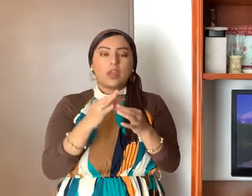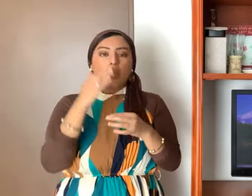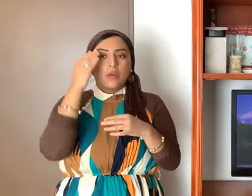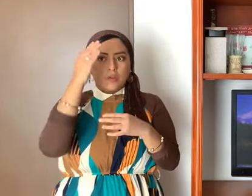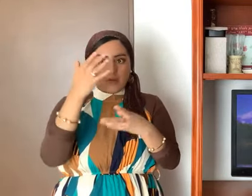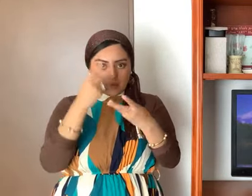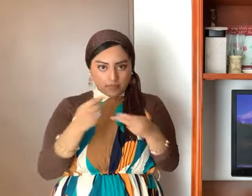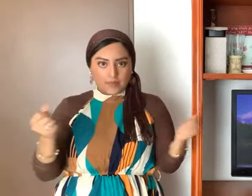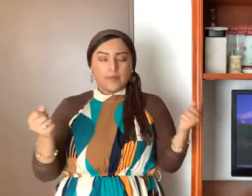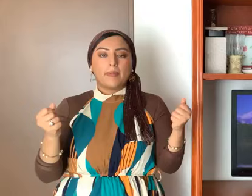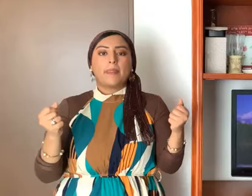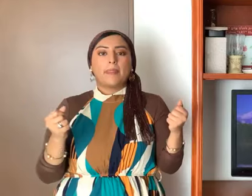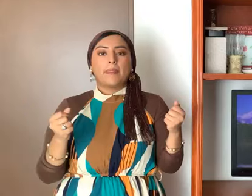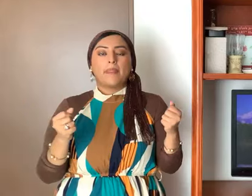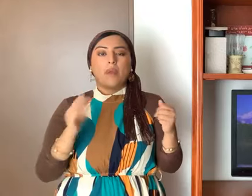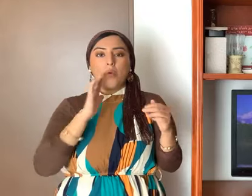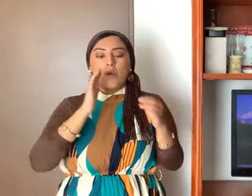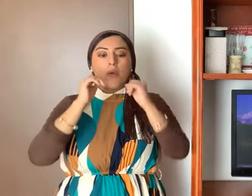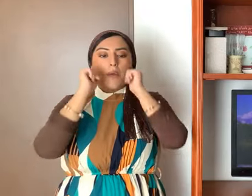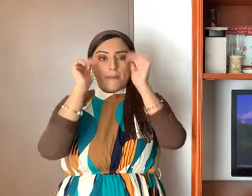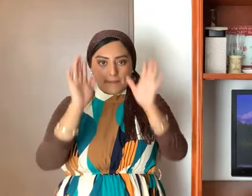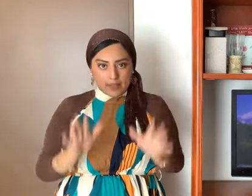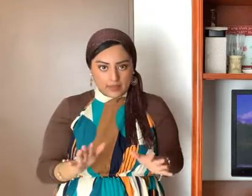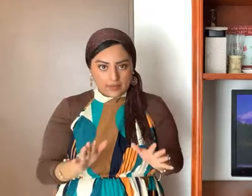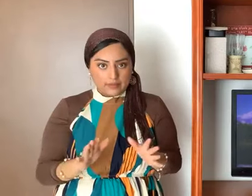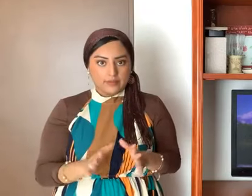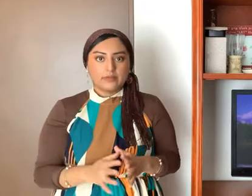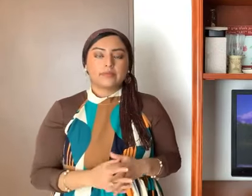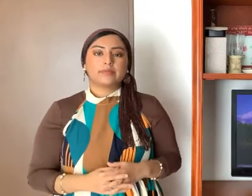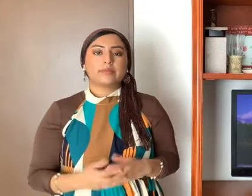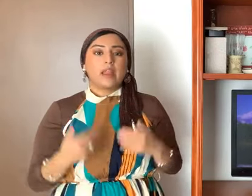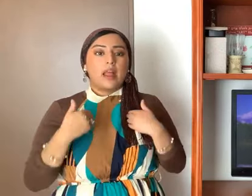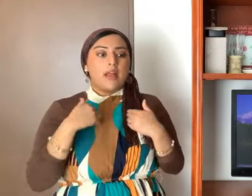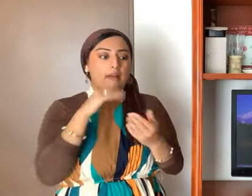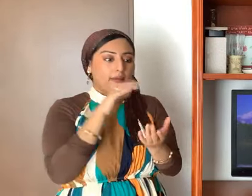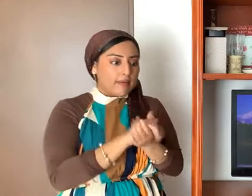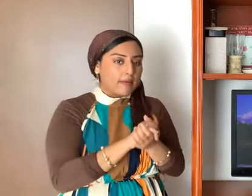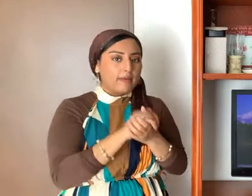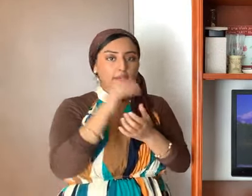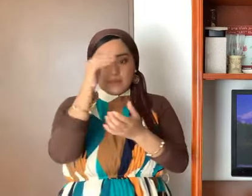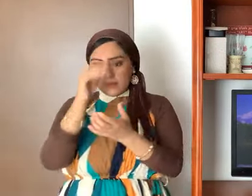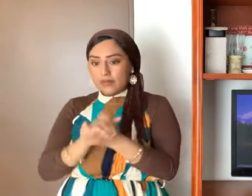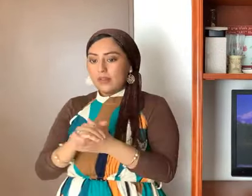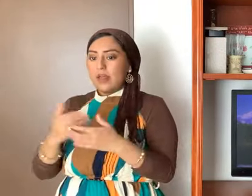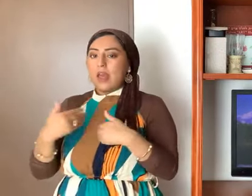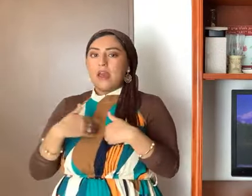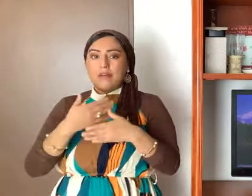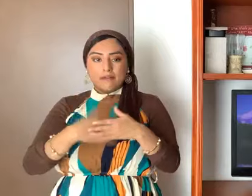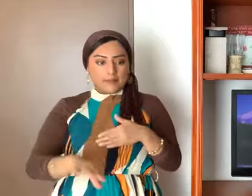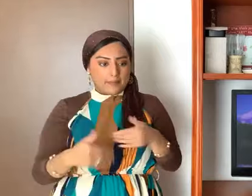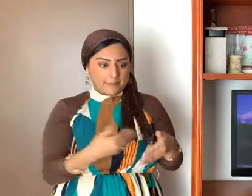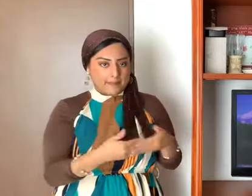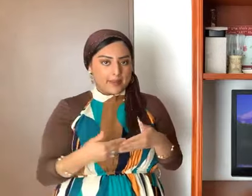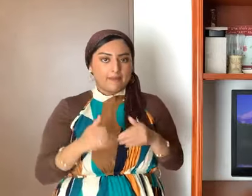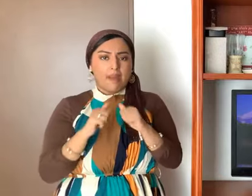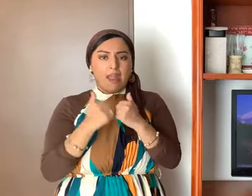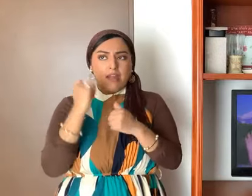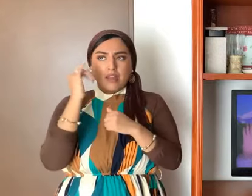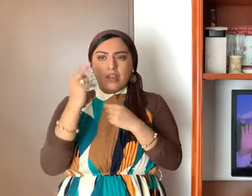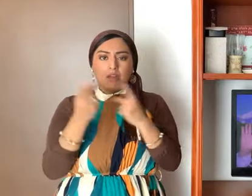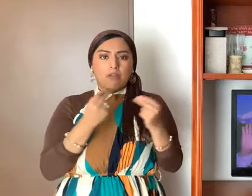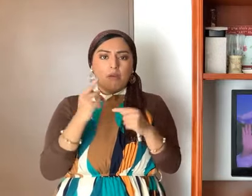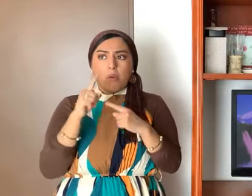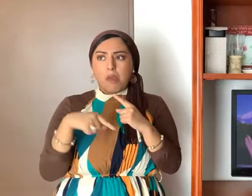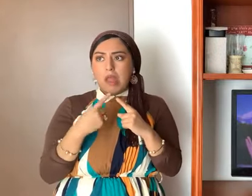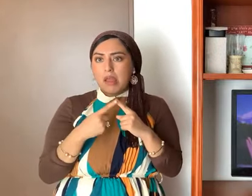sano. Tú ten fe en que serás bendecido. Tú ten fe en que tendrás tu esposo, tu esposa, en que tendrás un hijo. ¿Cómo lo hará el Eterno?